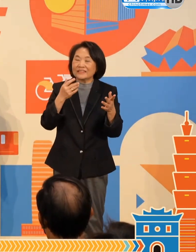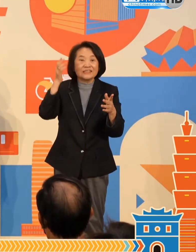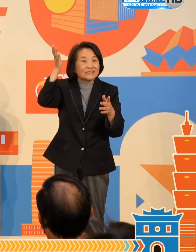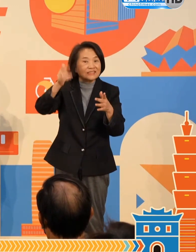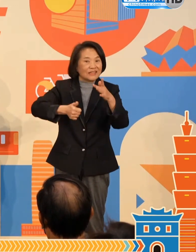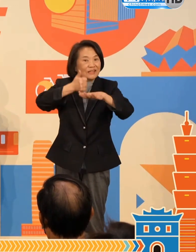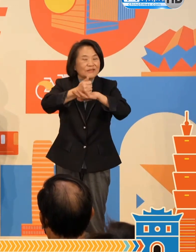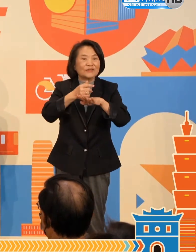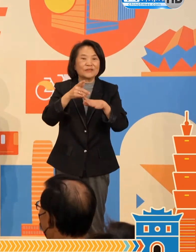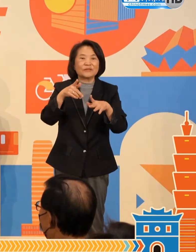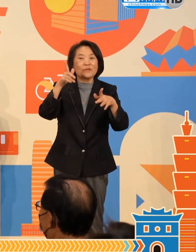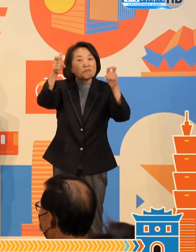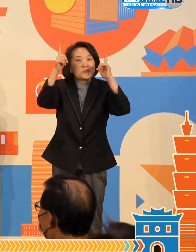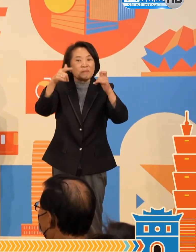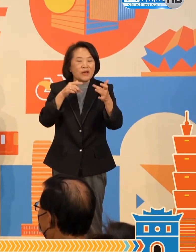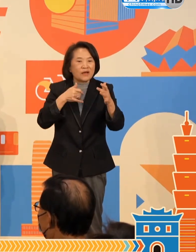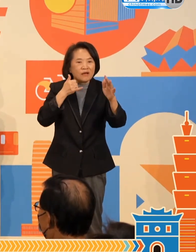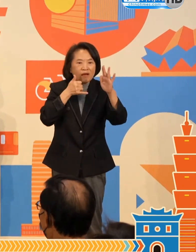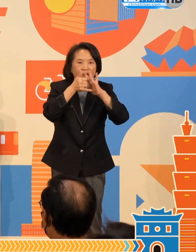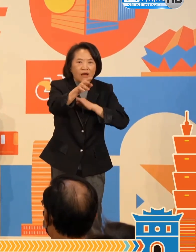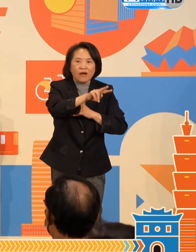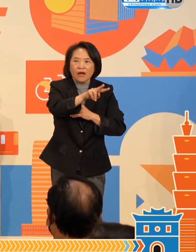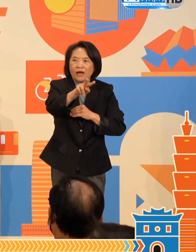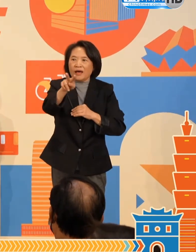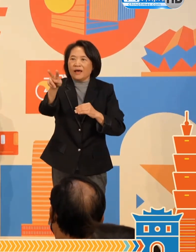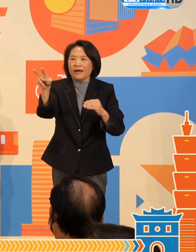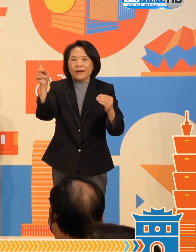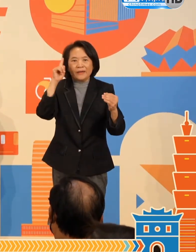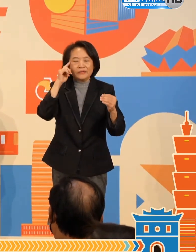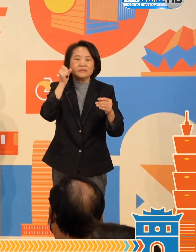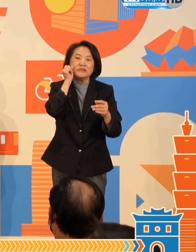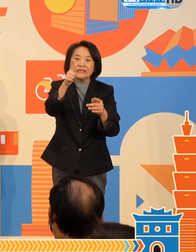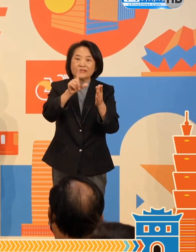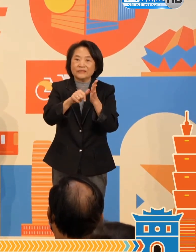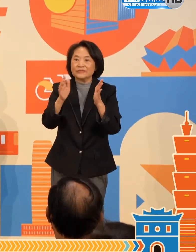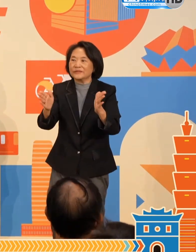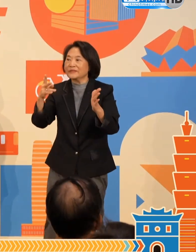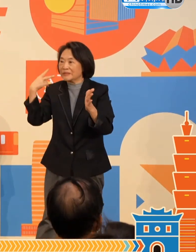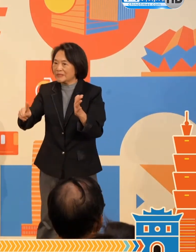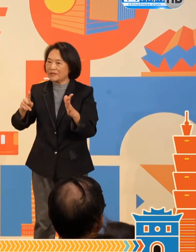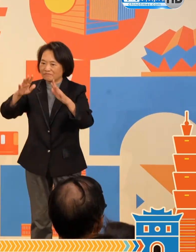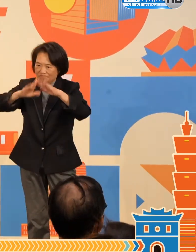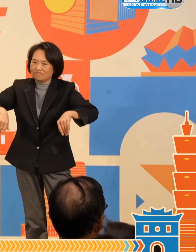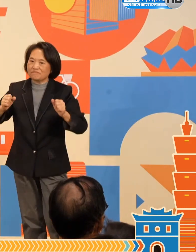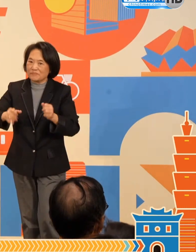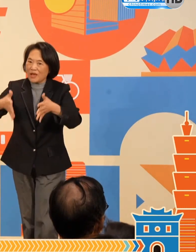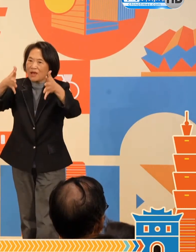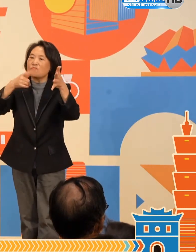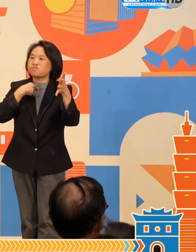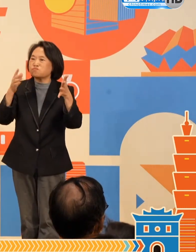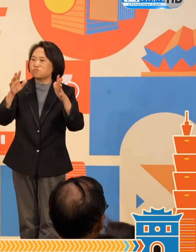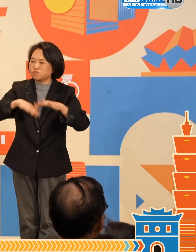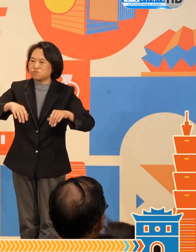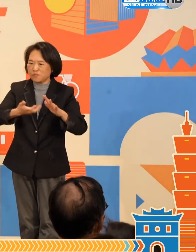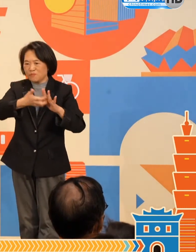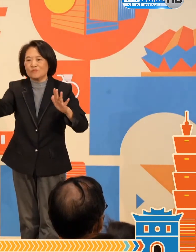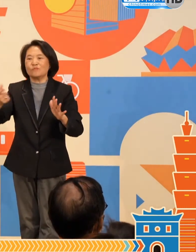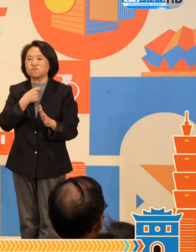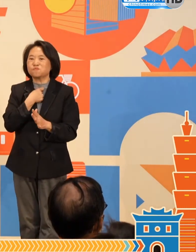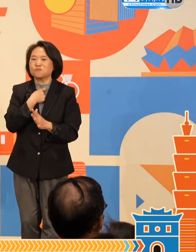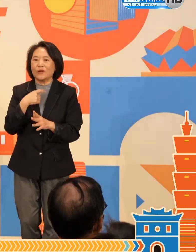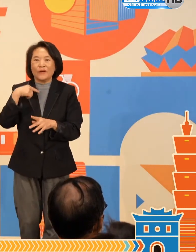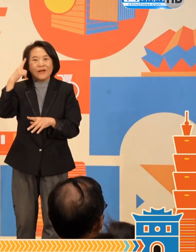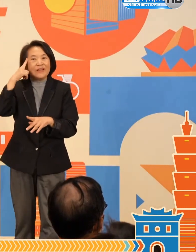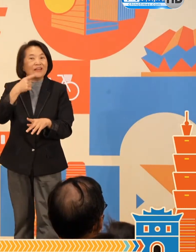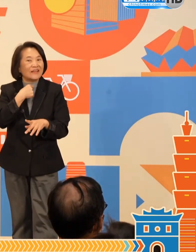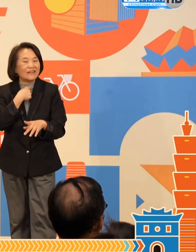任过年的时候去看着现场，就直接要求说一个月就要把它拆迁。那个时候我当天回去真的睡不着觉，因